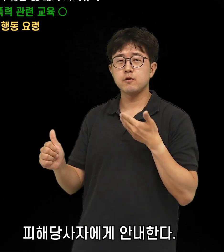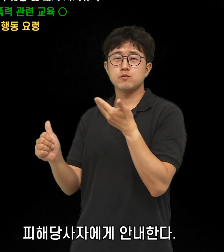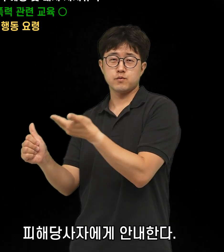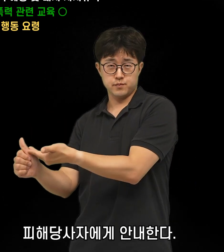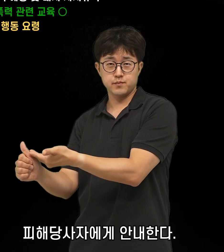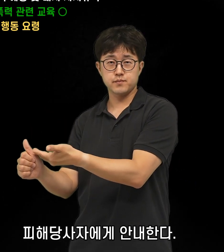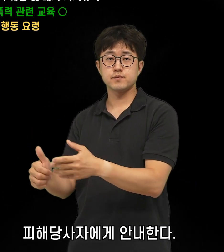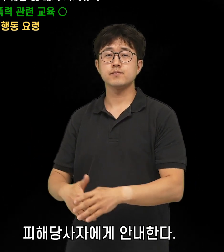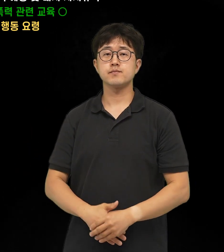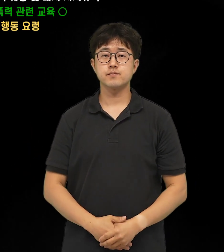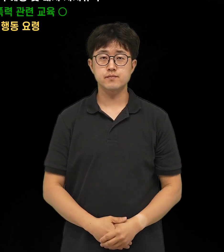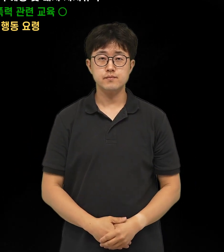안내한다.